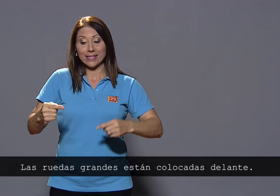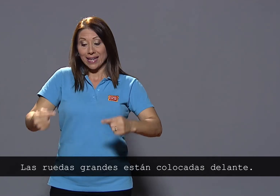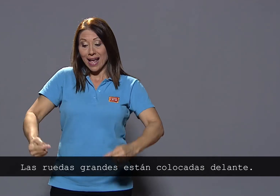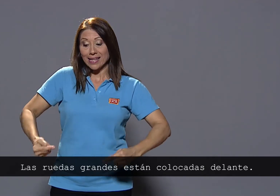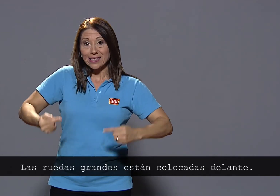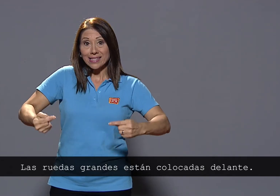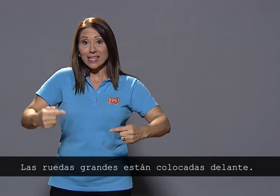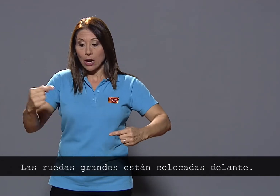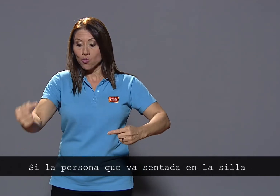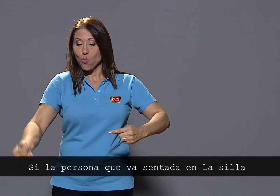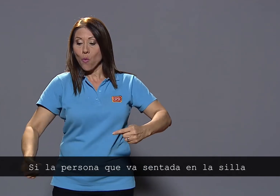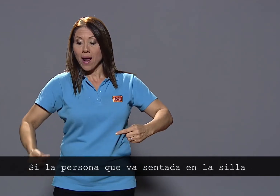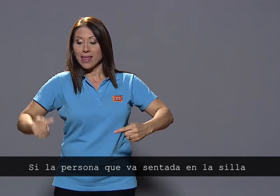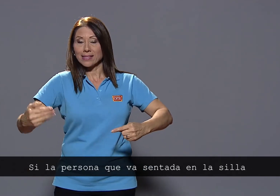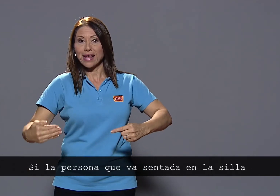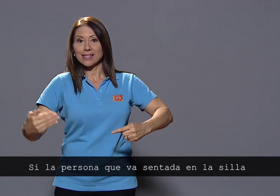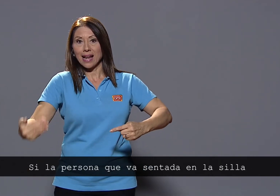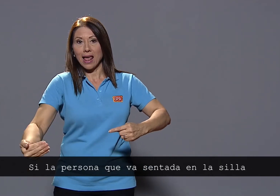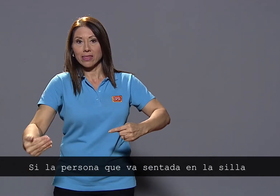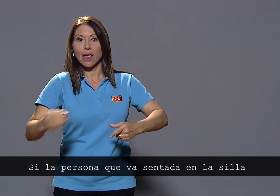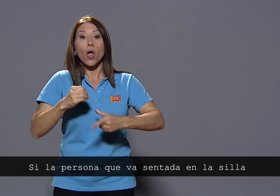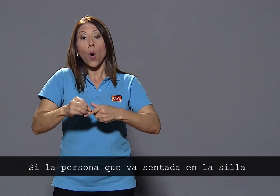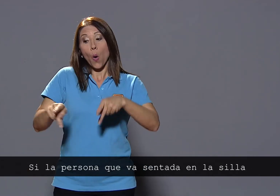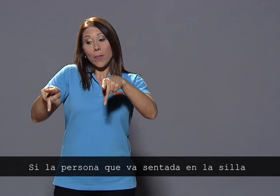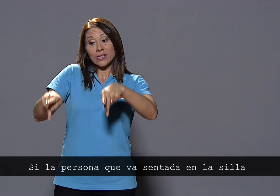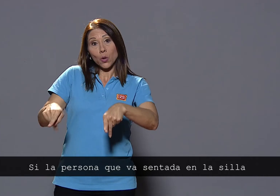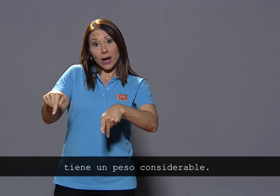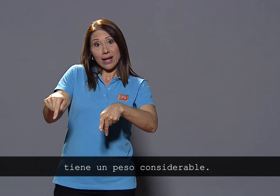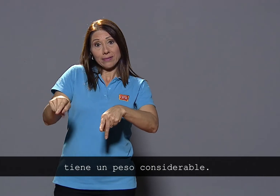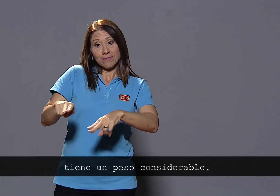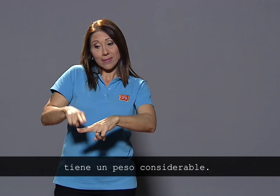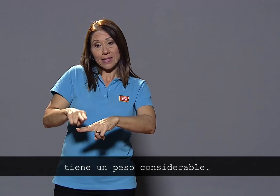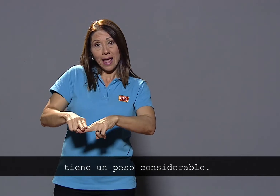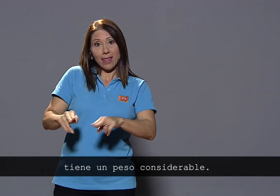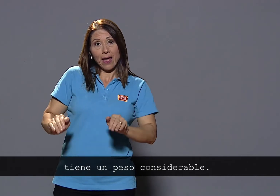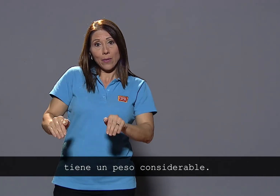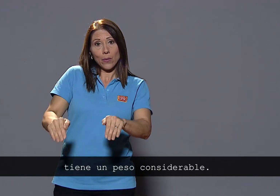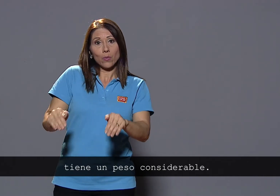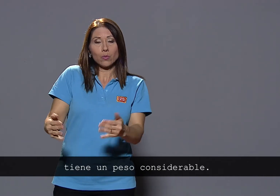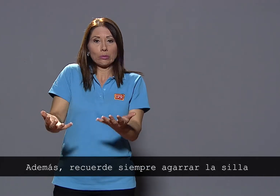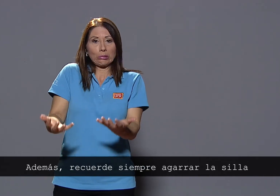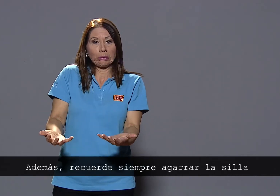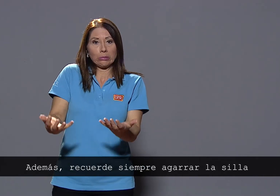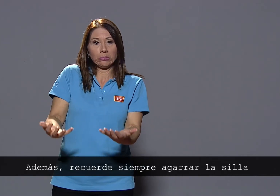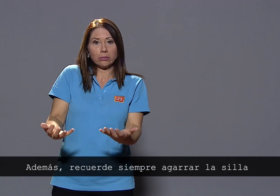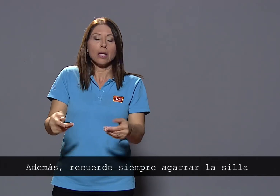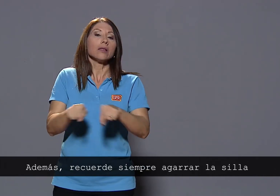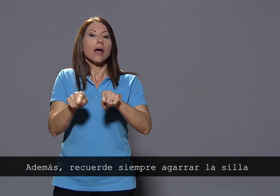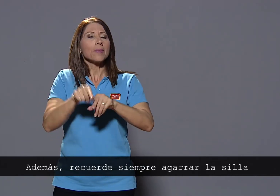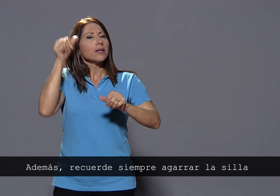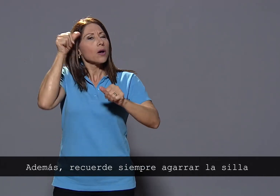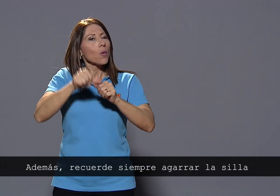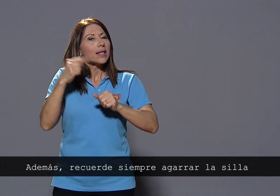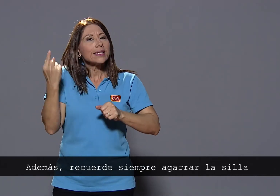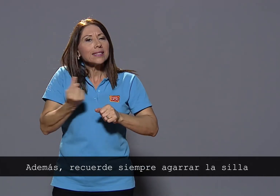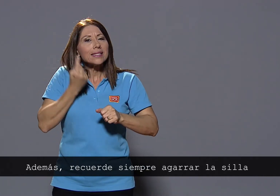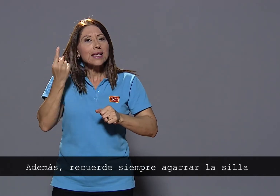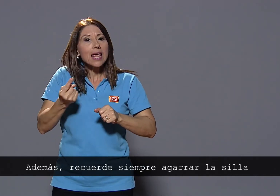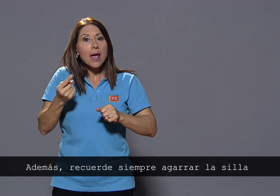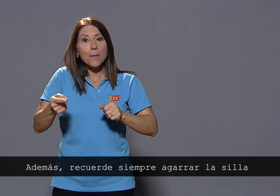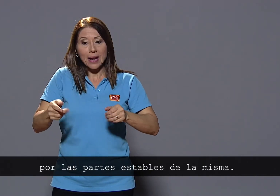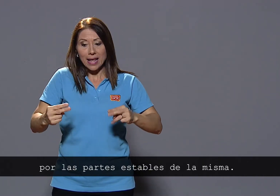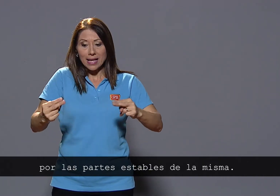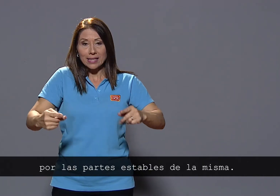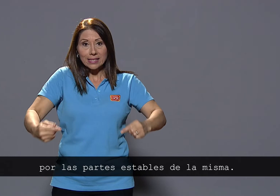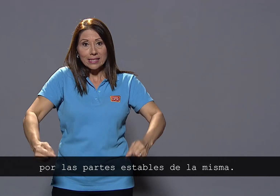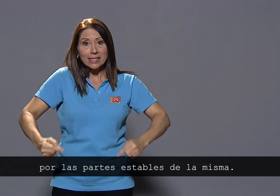están colocadas delante y si la persona que va sentada en la silla tiene un peso considerable. Además, recuerde siempre agarrar